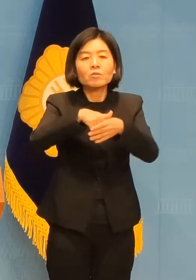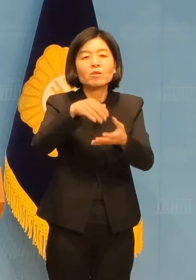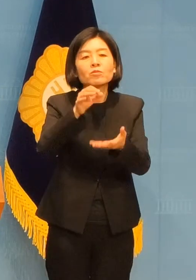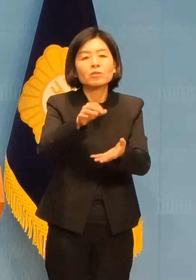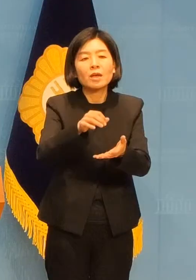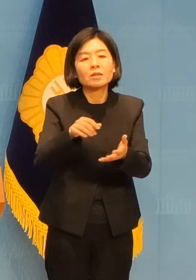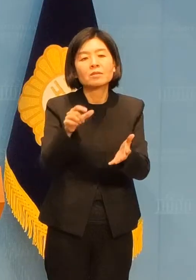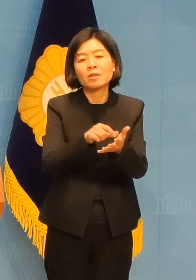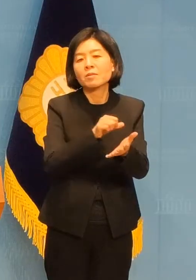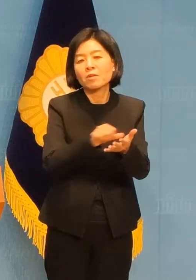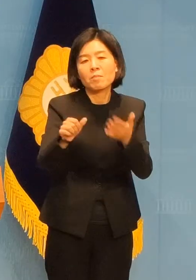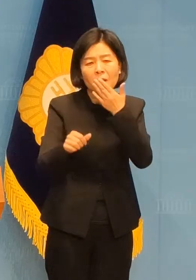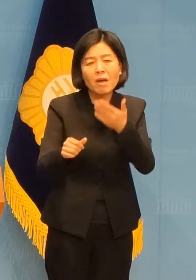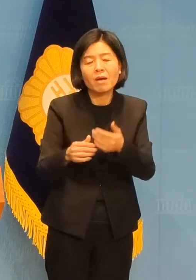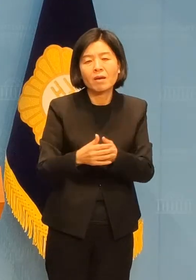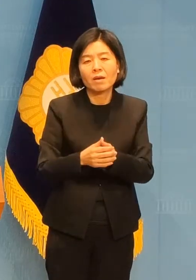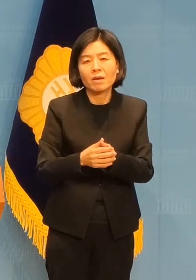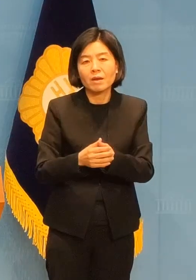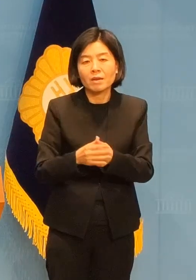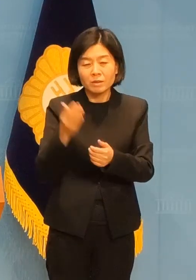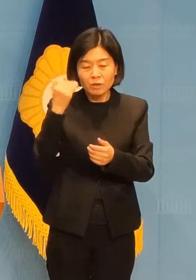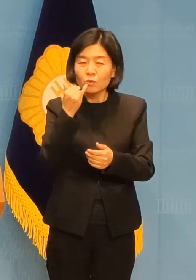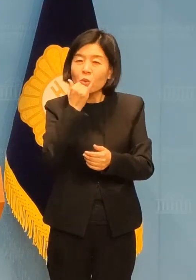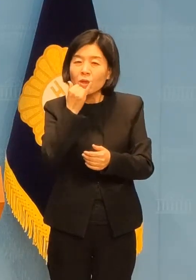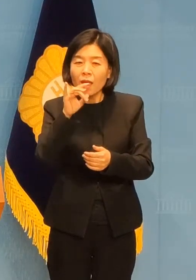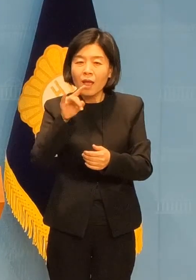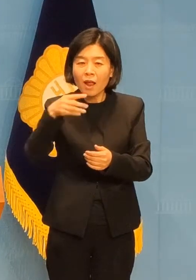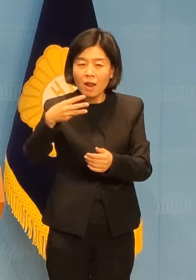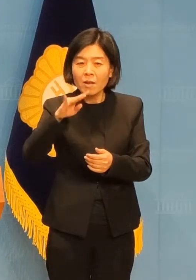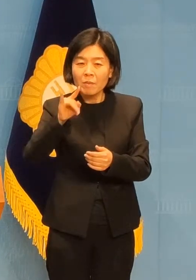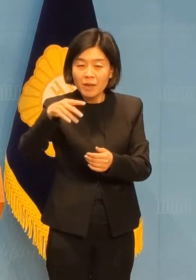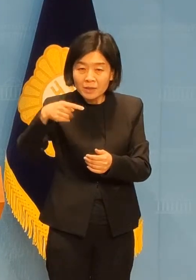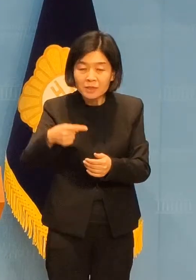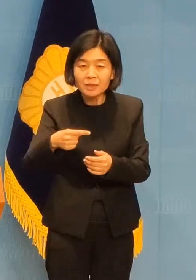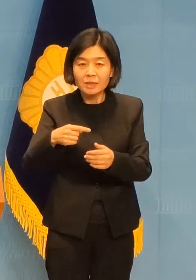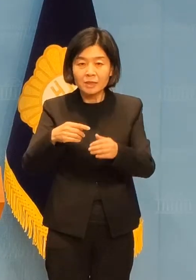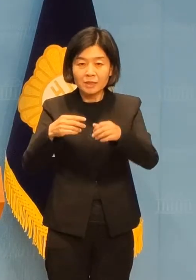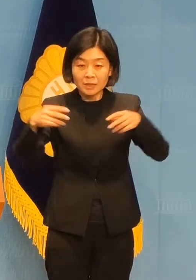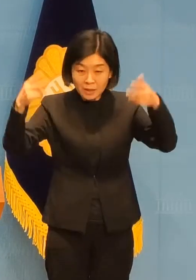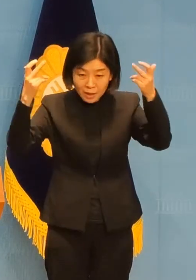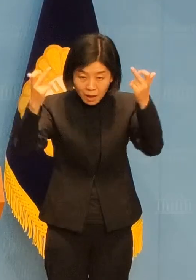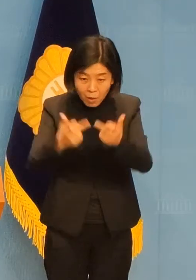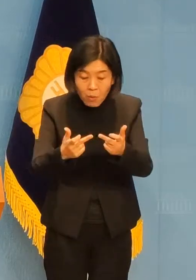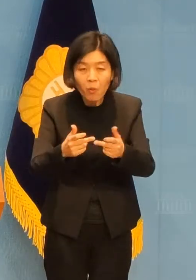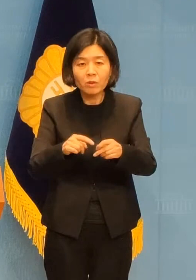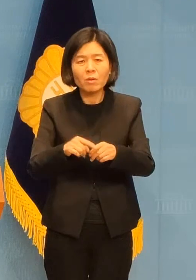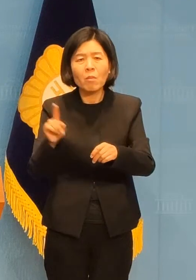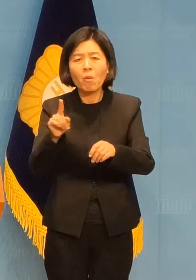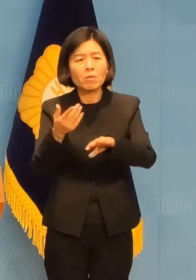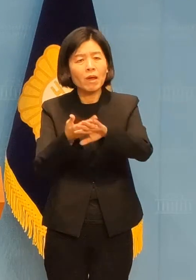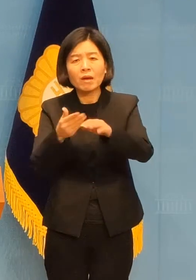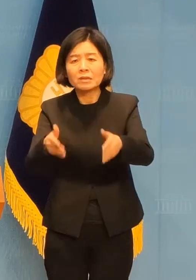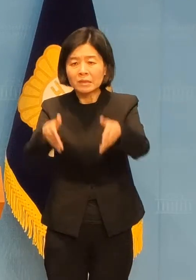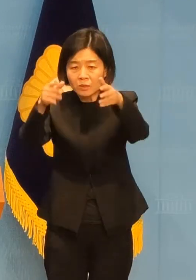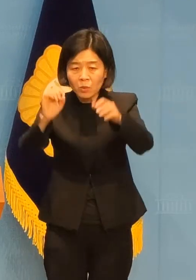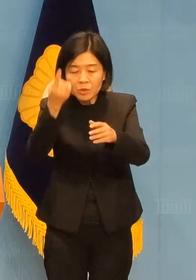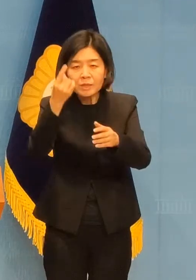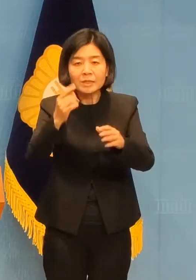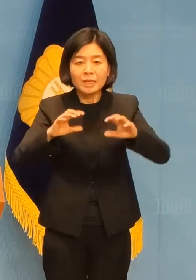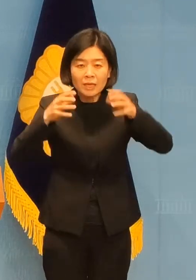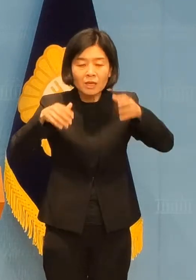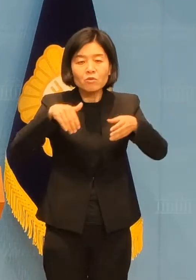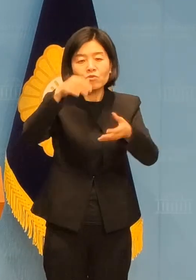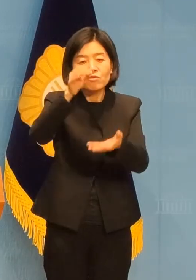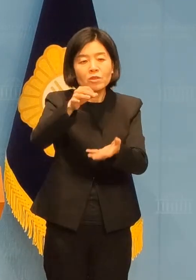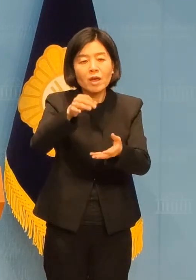독일의 드레스덴 엘베 계곡은 대량 교량 건설로 경관이 훼손되어 2009년 세계유산 목록에서 퇴출되었다.